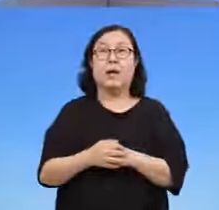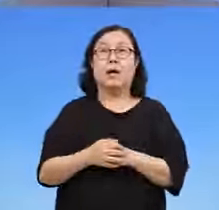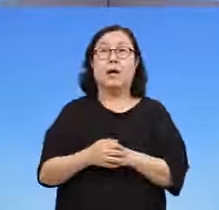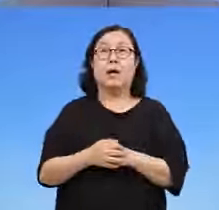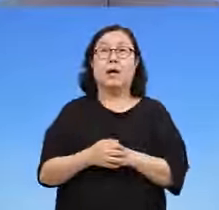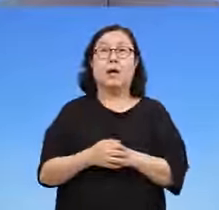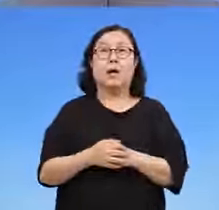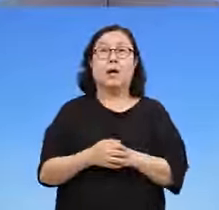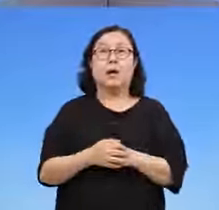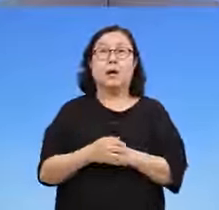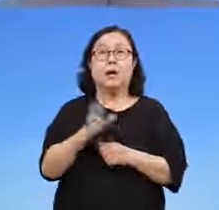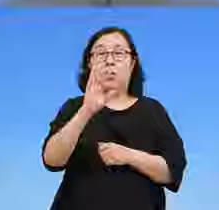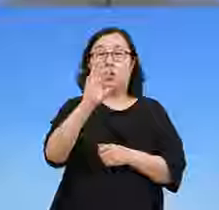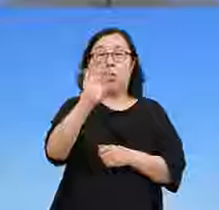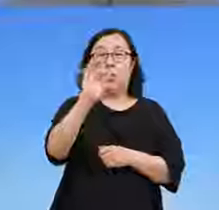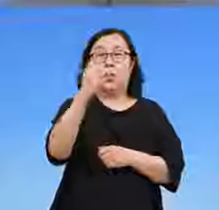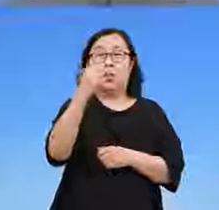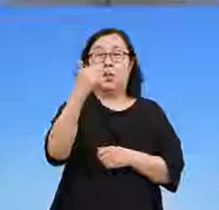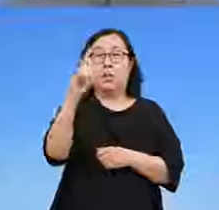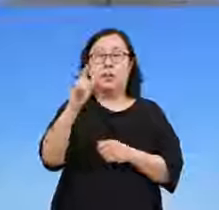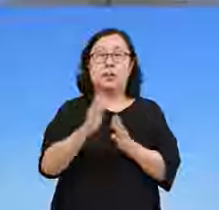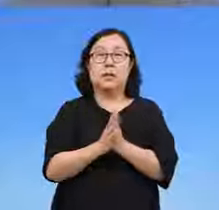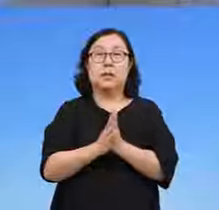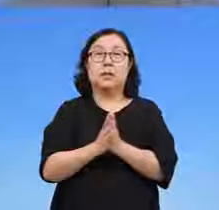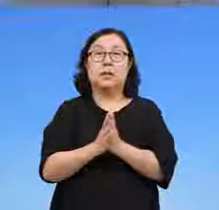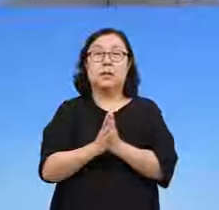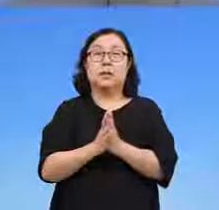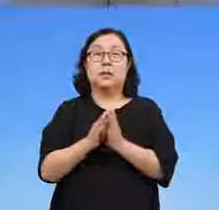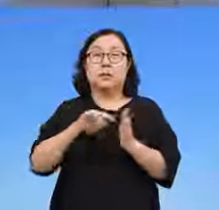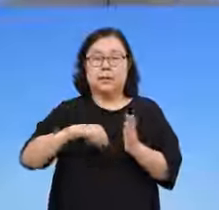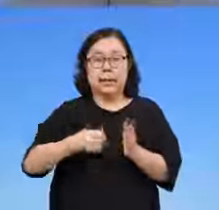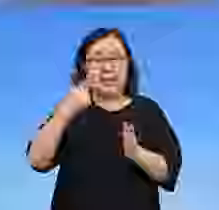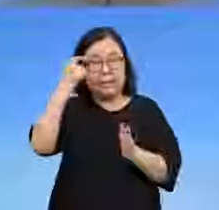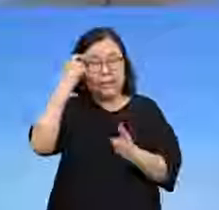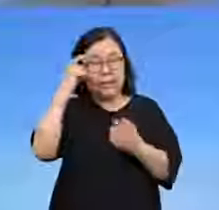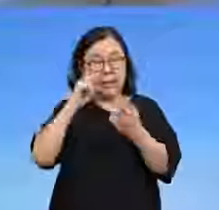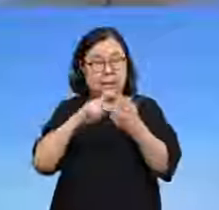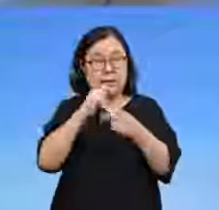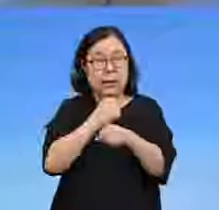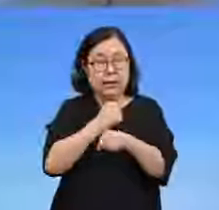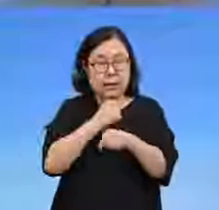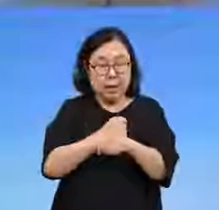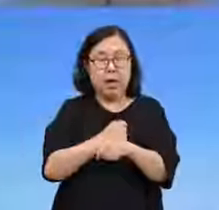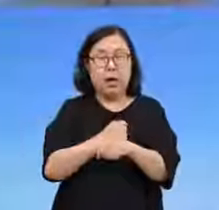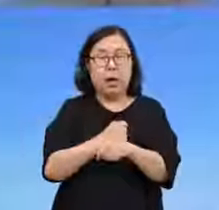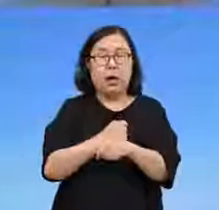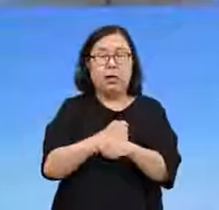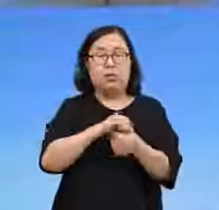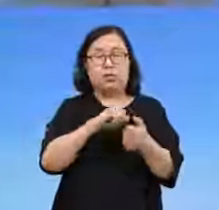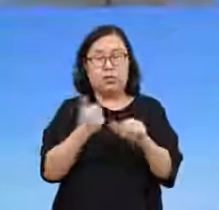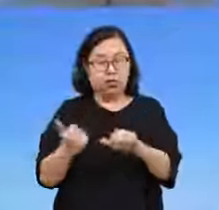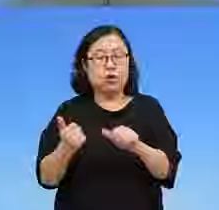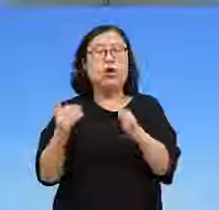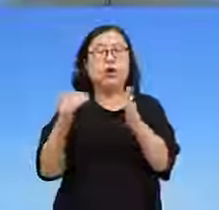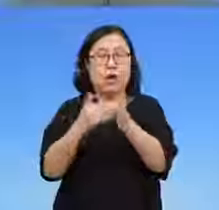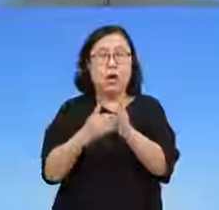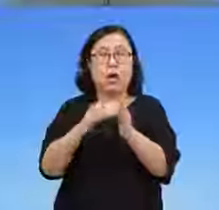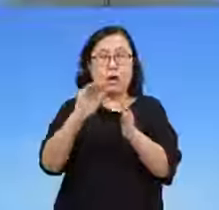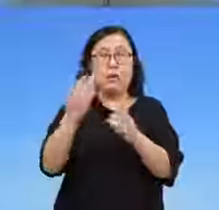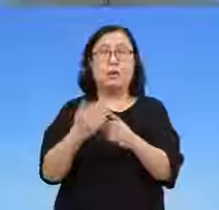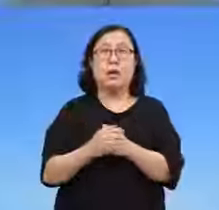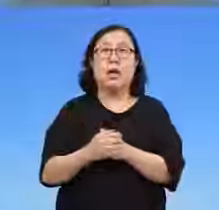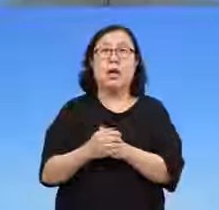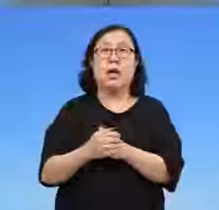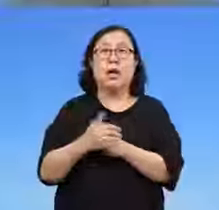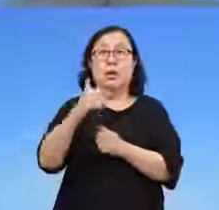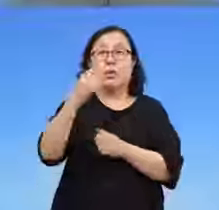요나서 1장 말이나 2장에서 죽었어야 되는 인간이에요. 논리대로 했다면, 자기 논리대로 했다면. 요나의 모순이